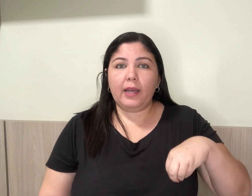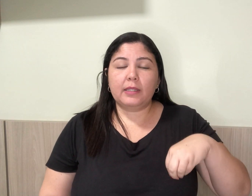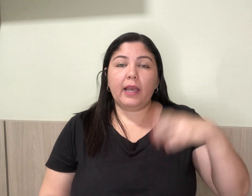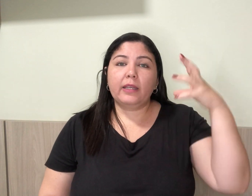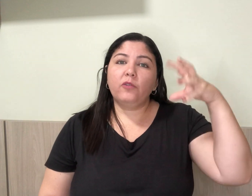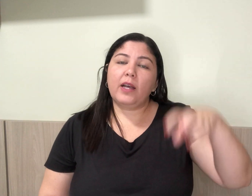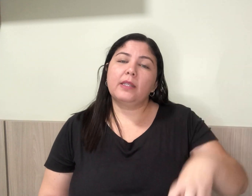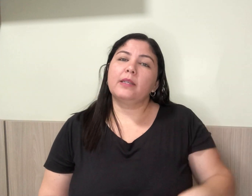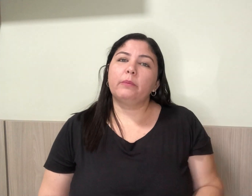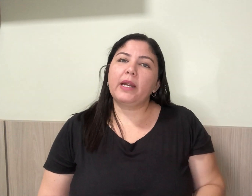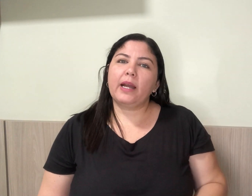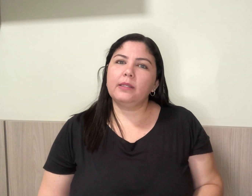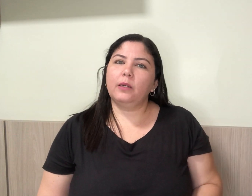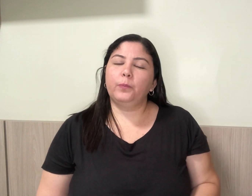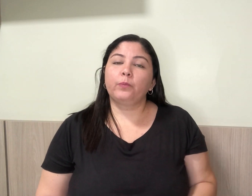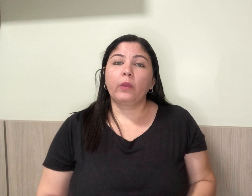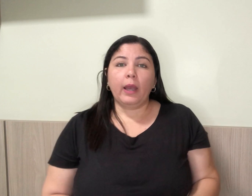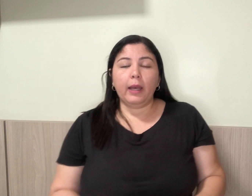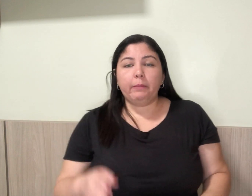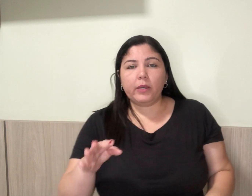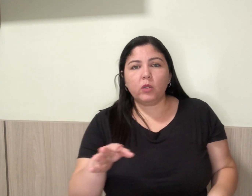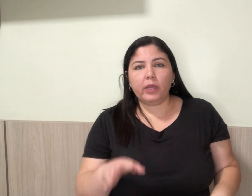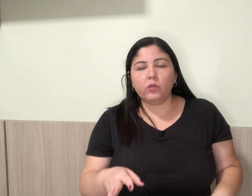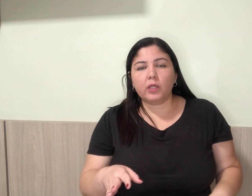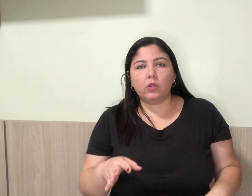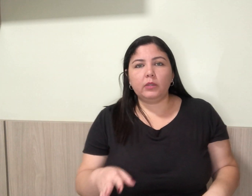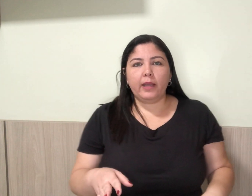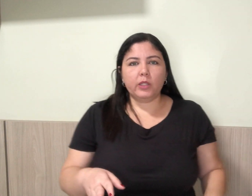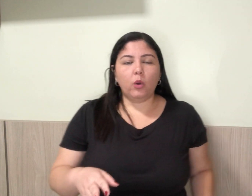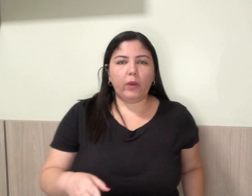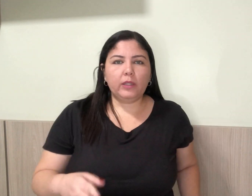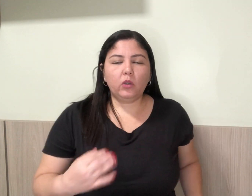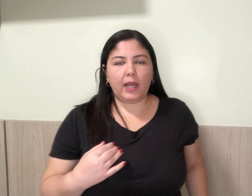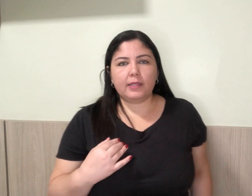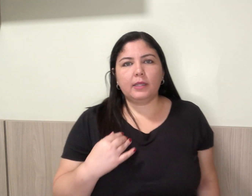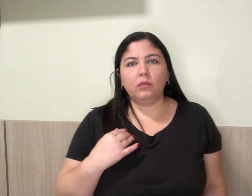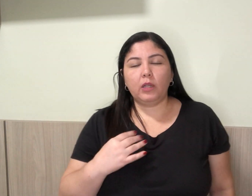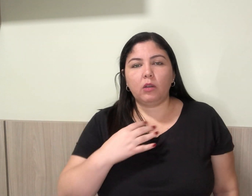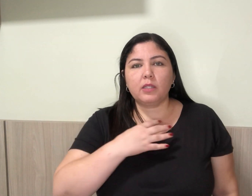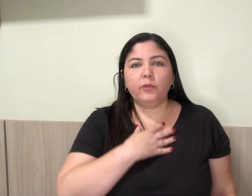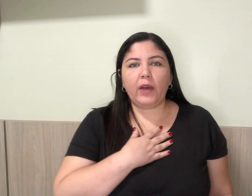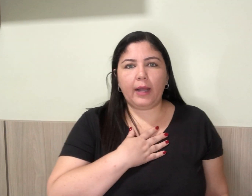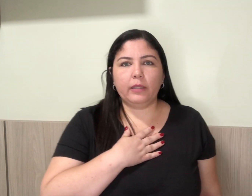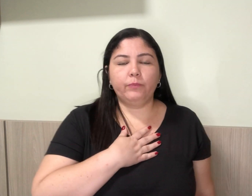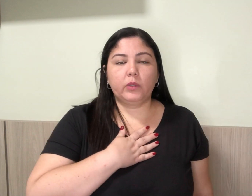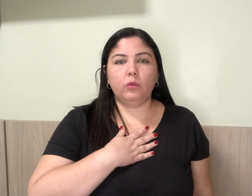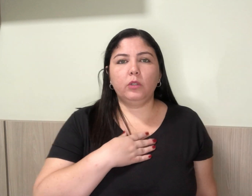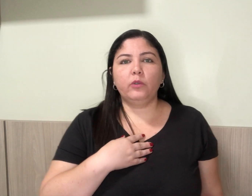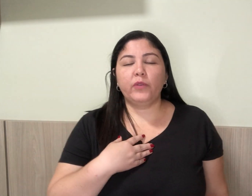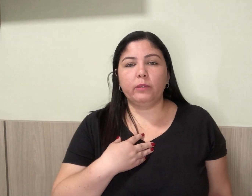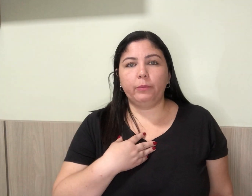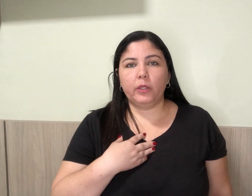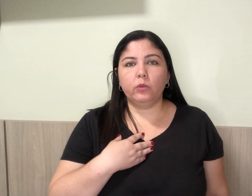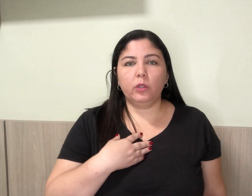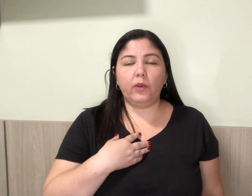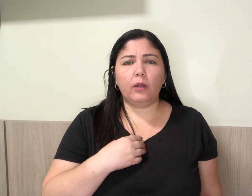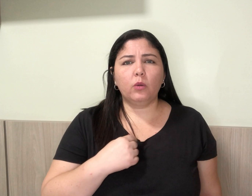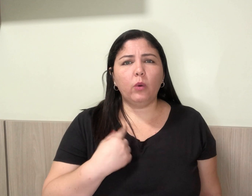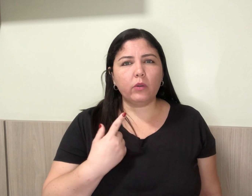faciais é que fazem essa marcação. É mais ou menos o que acontece com a entonação na nossa fala. Então, quando eu vou fazer uma pergunta, eu falo, qual o